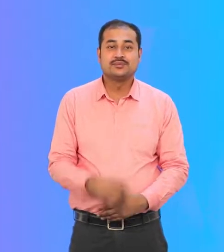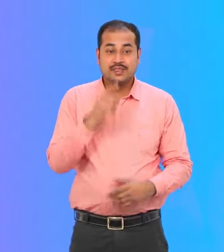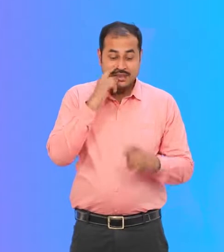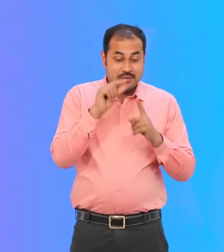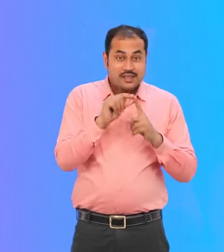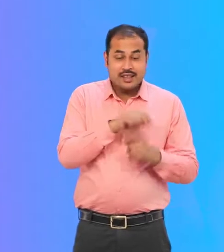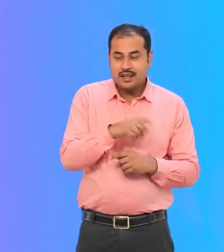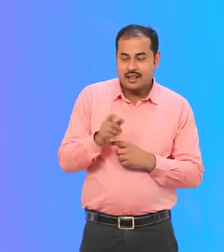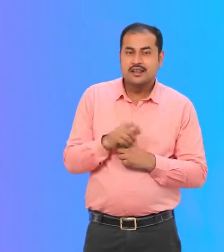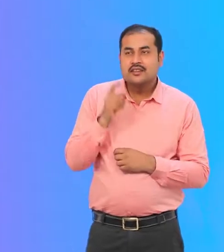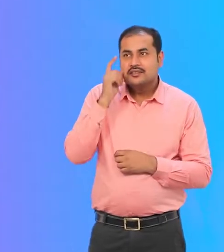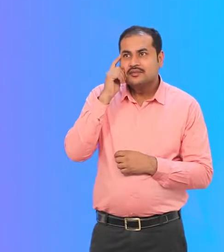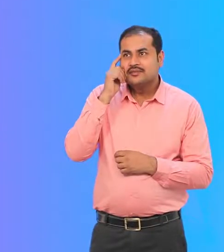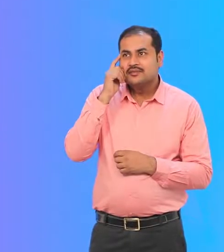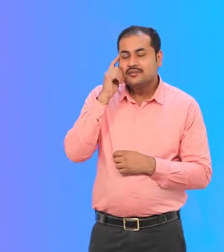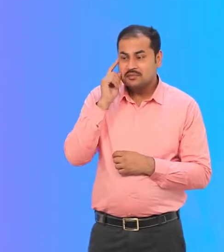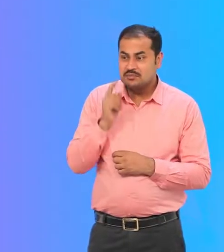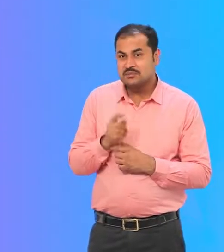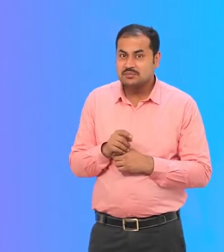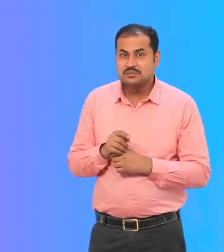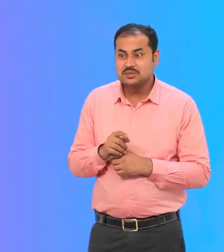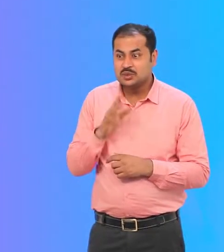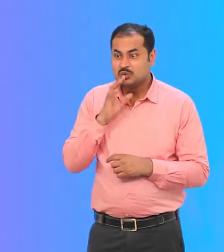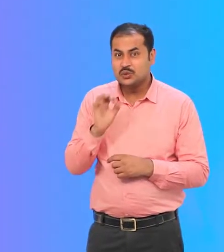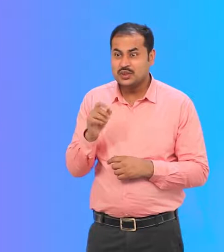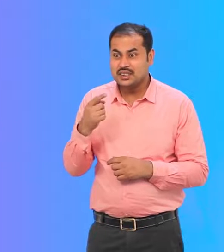मेरे प्रिय सोचती है तो आप इस स्मार्ट है